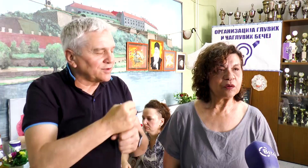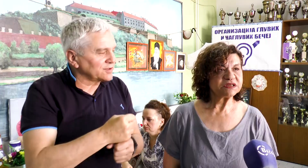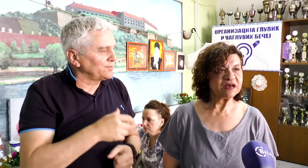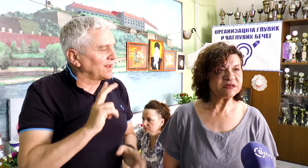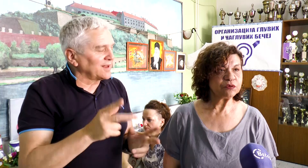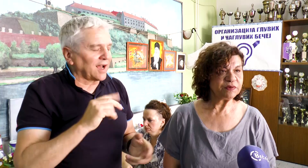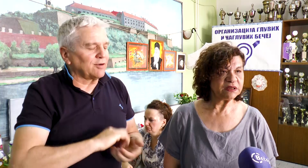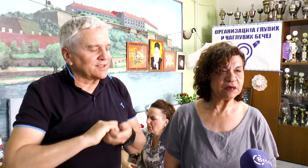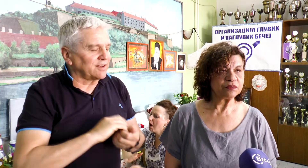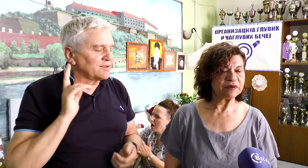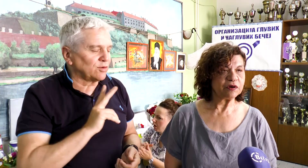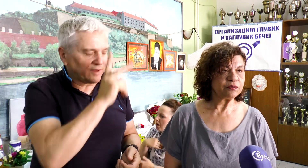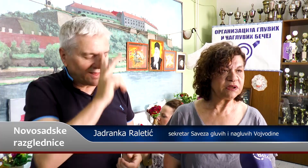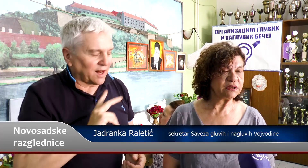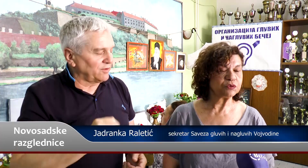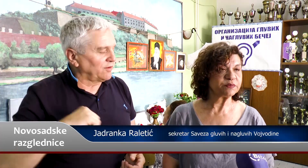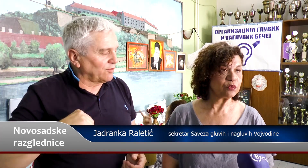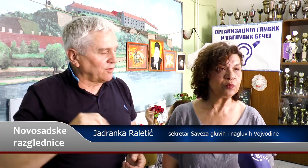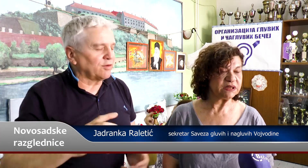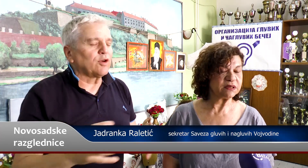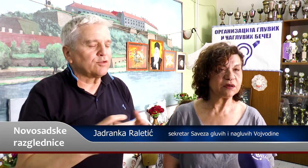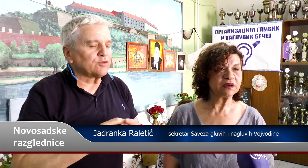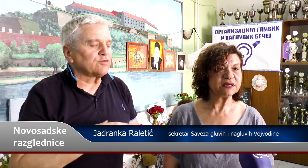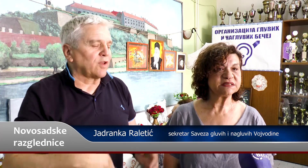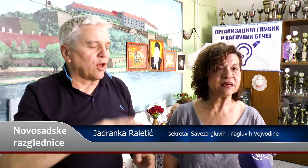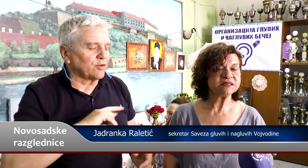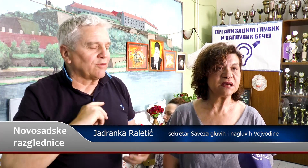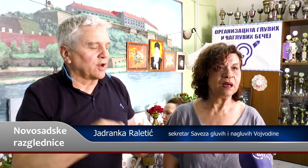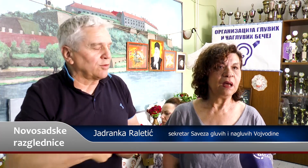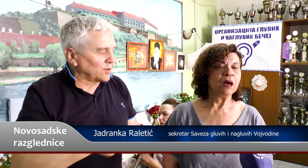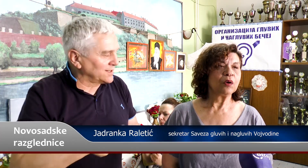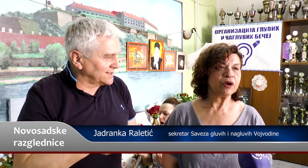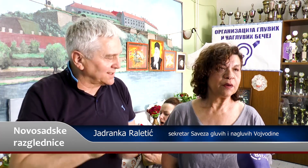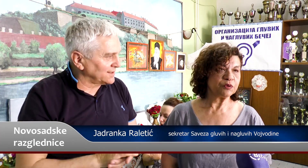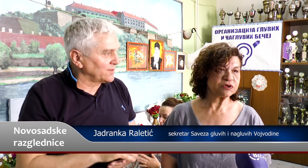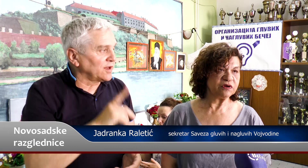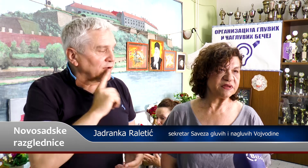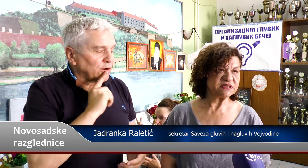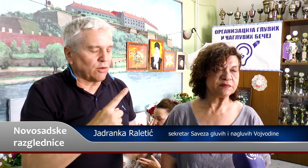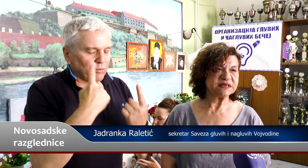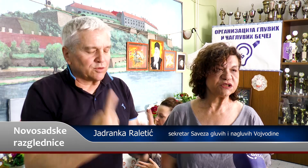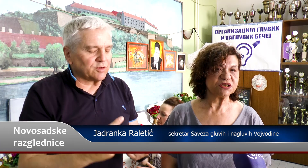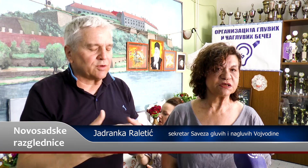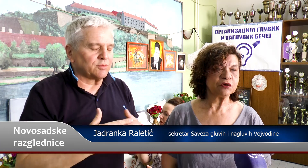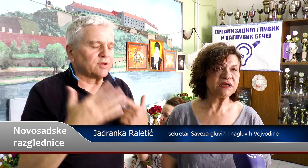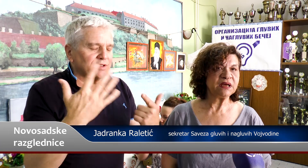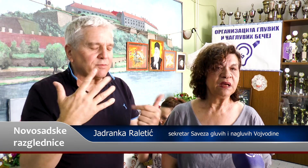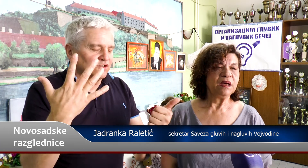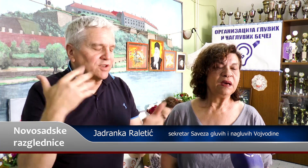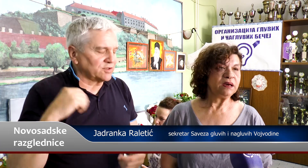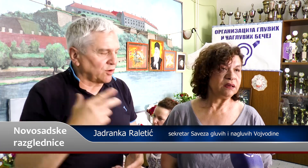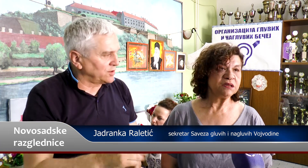Pa kako je Savez gluvih i nagluvih Vojvodine društveno-humanitarna organizacija koja postoji već 76